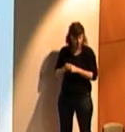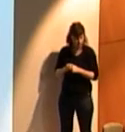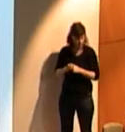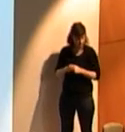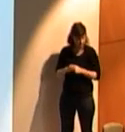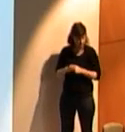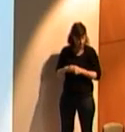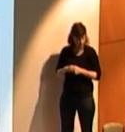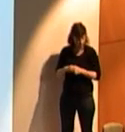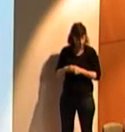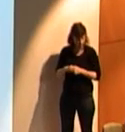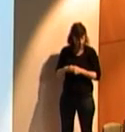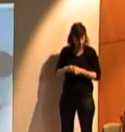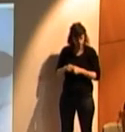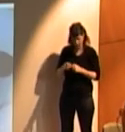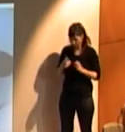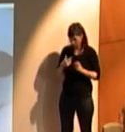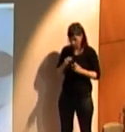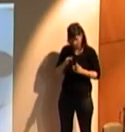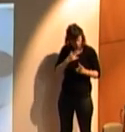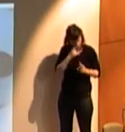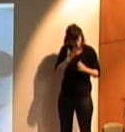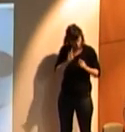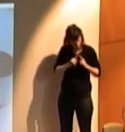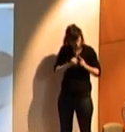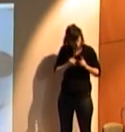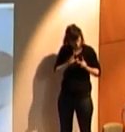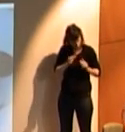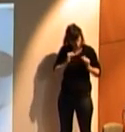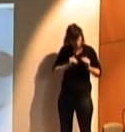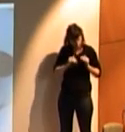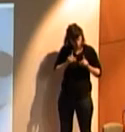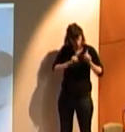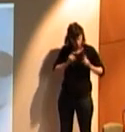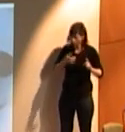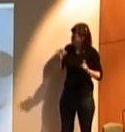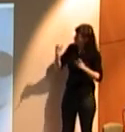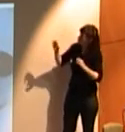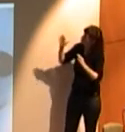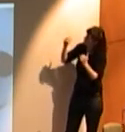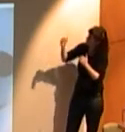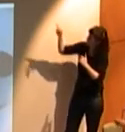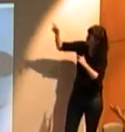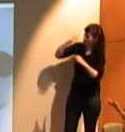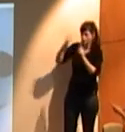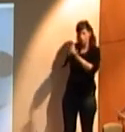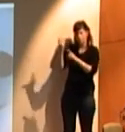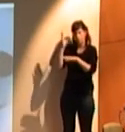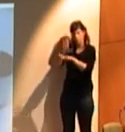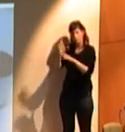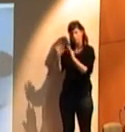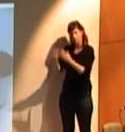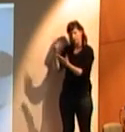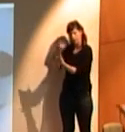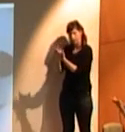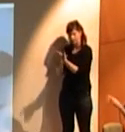Oui, je serais bien venue un petit peu avant. Mais bon, on a peut-être. Oui, voilà. Enfin, vous voulez quand même montrer la richesse des productions graphiques et même des maquettes, quoi, qui